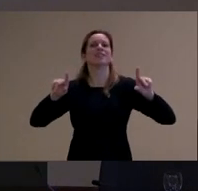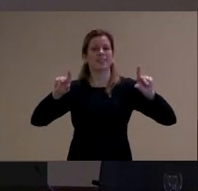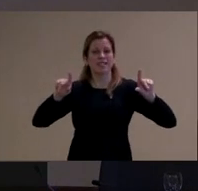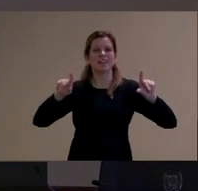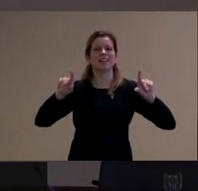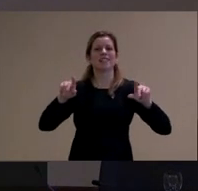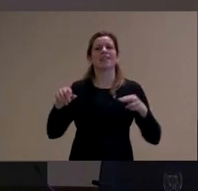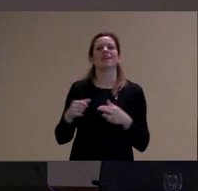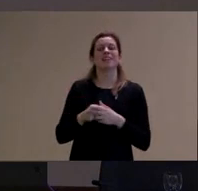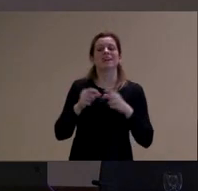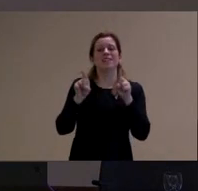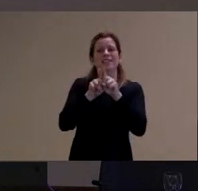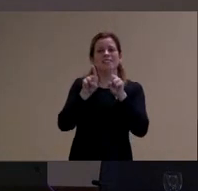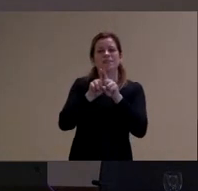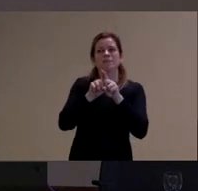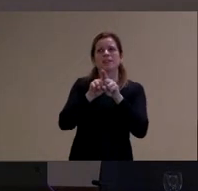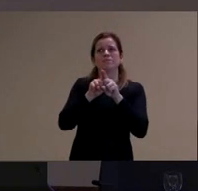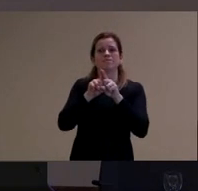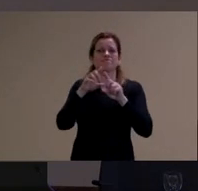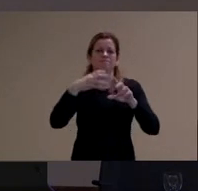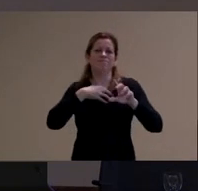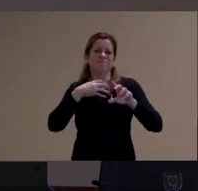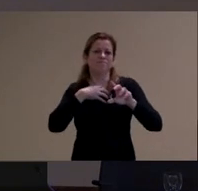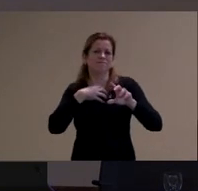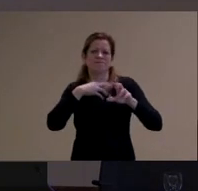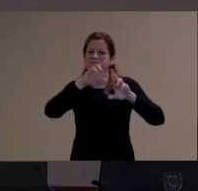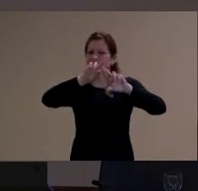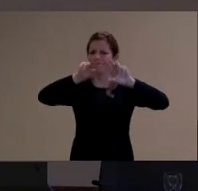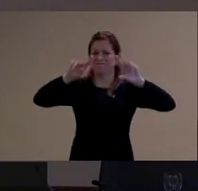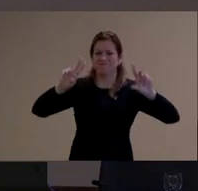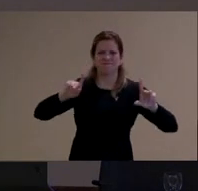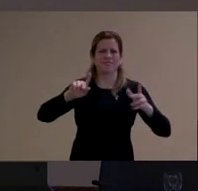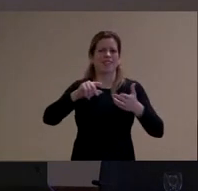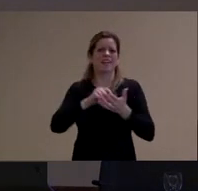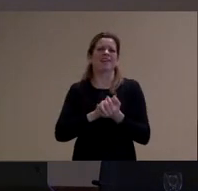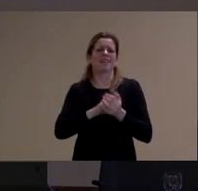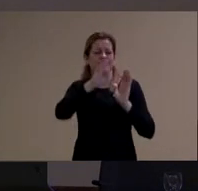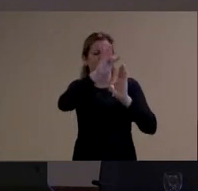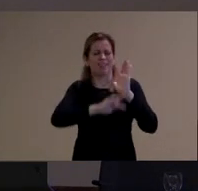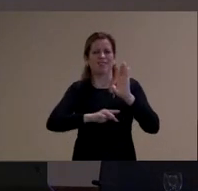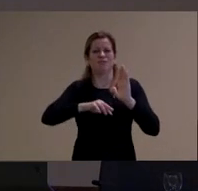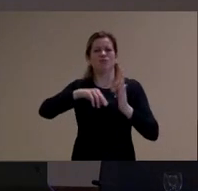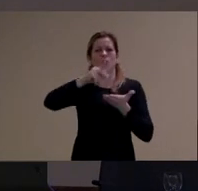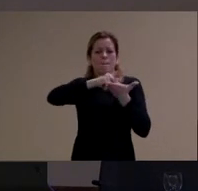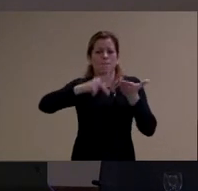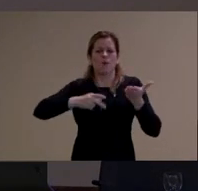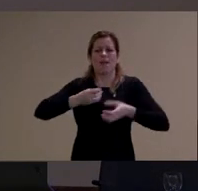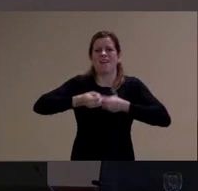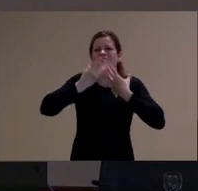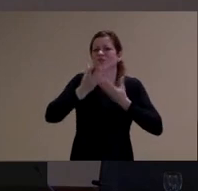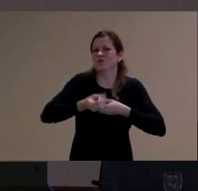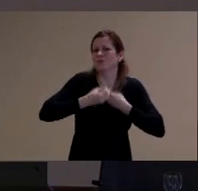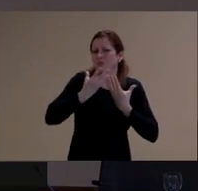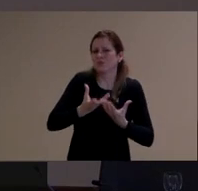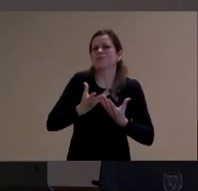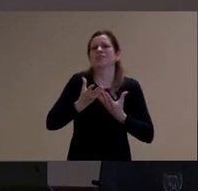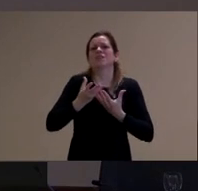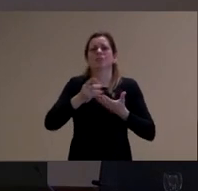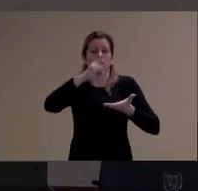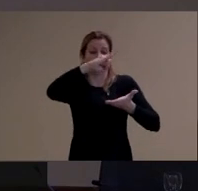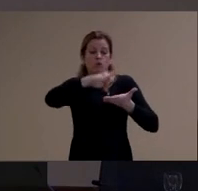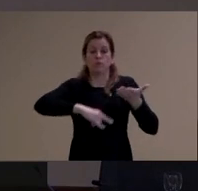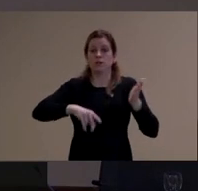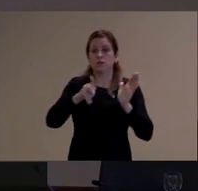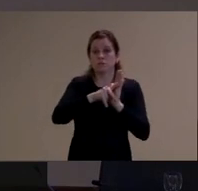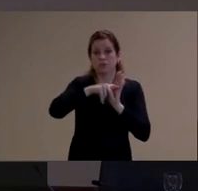alterações em cantigas de roda e textos poéticos no documento da rede